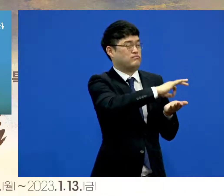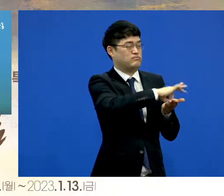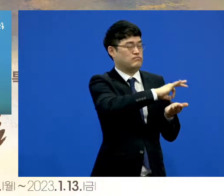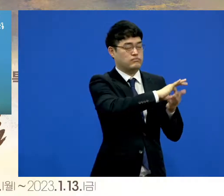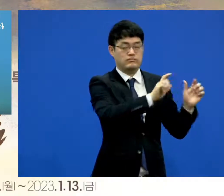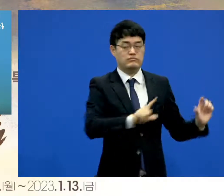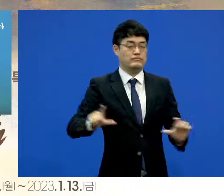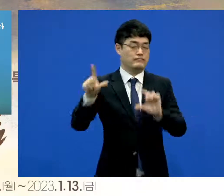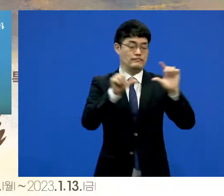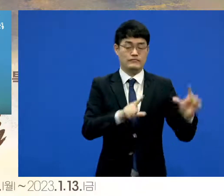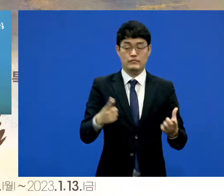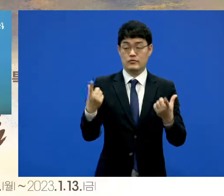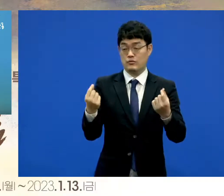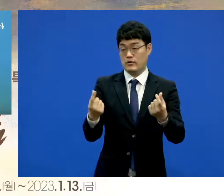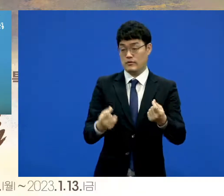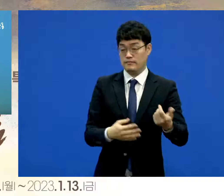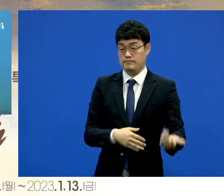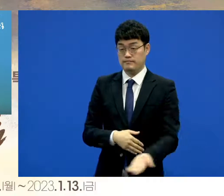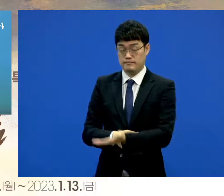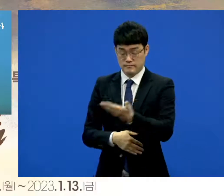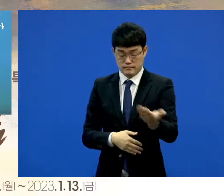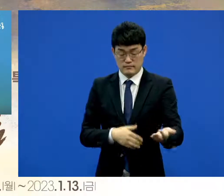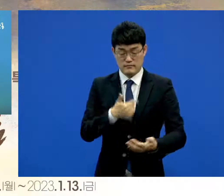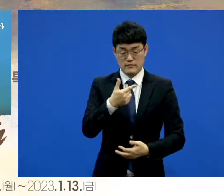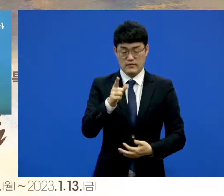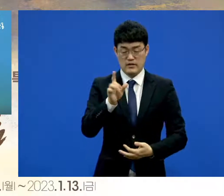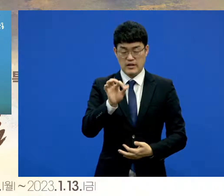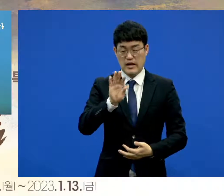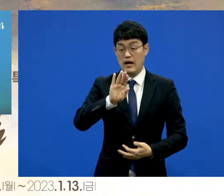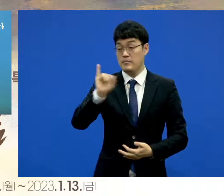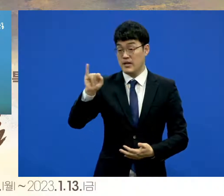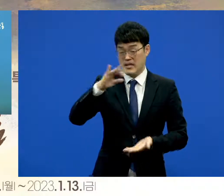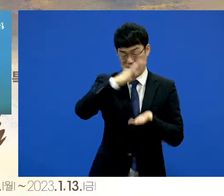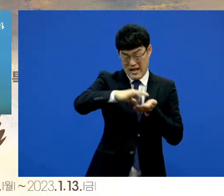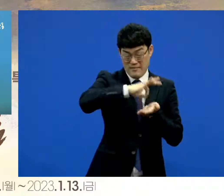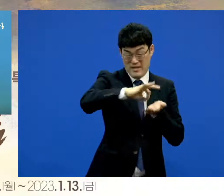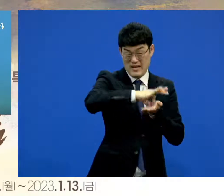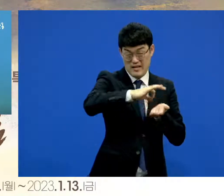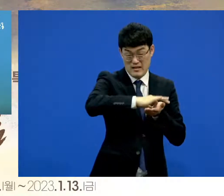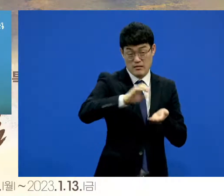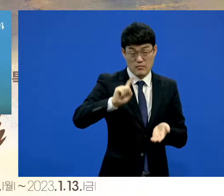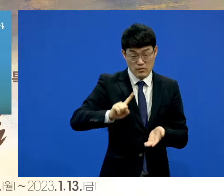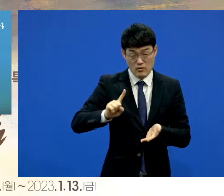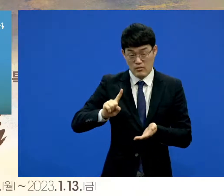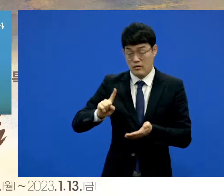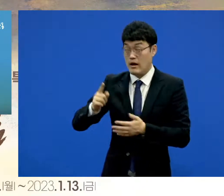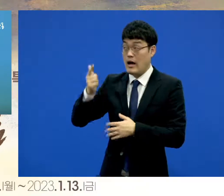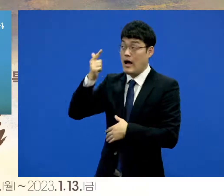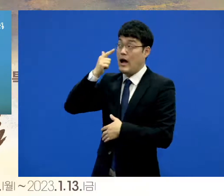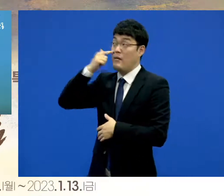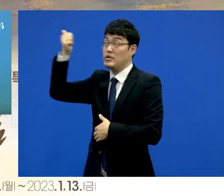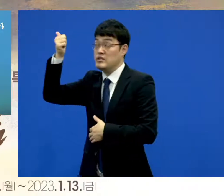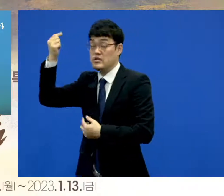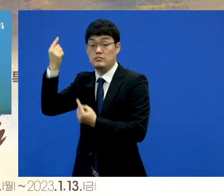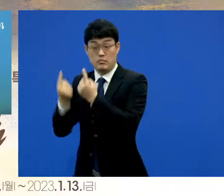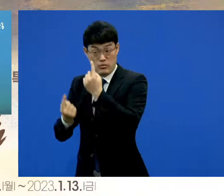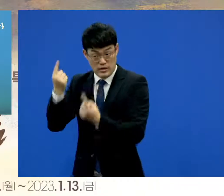낭비는 어떻게 해요? 가치보다 값을 따질 때.